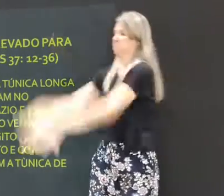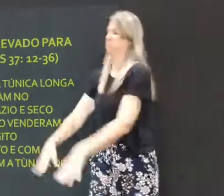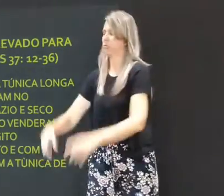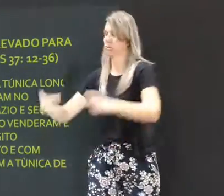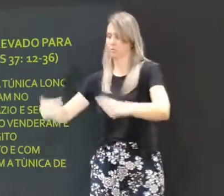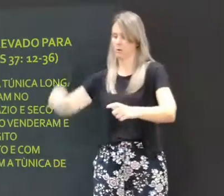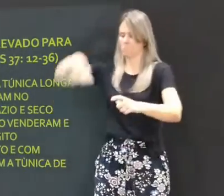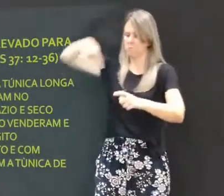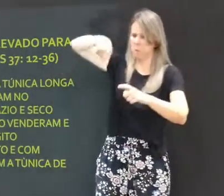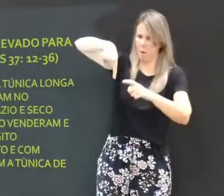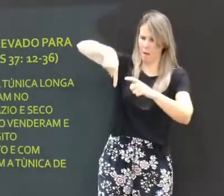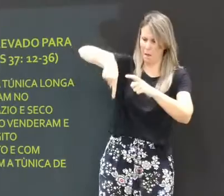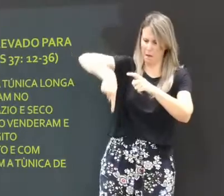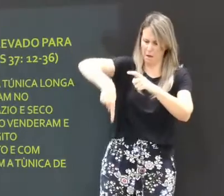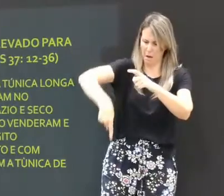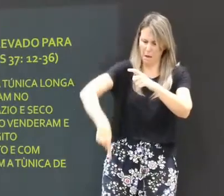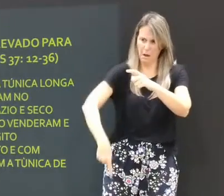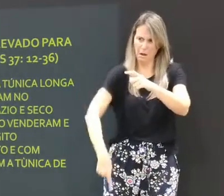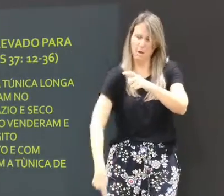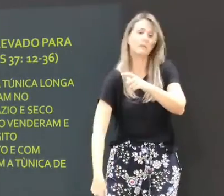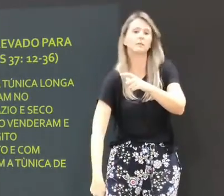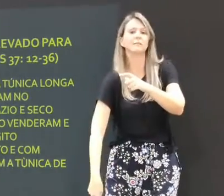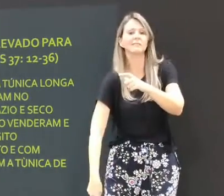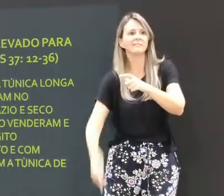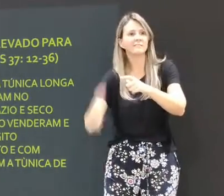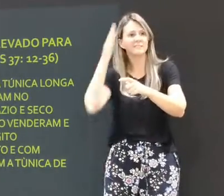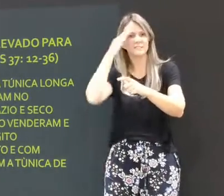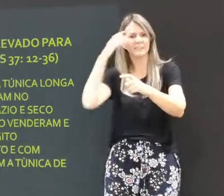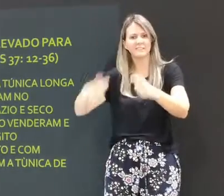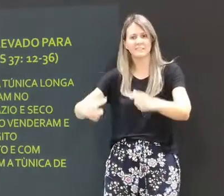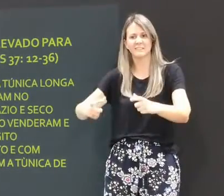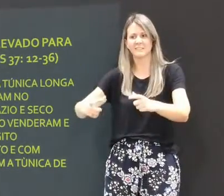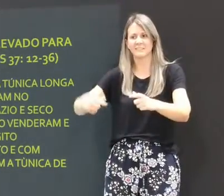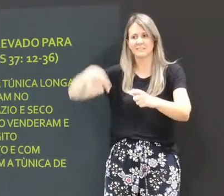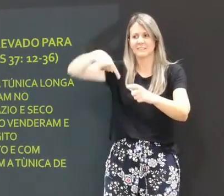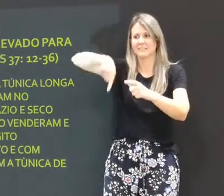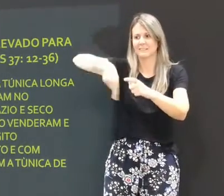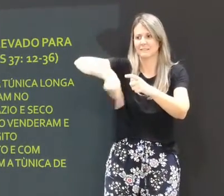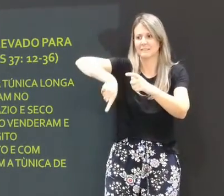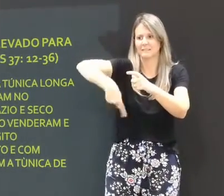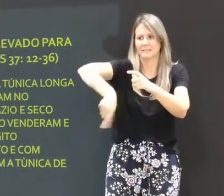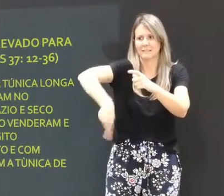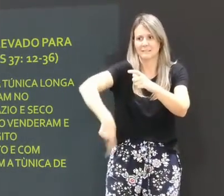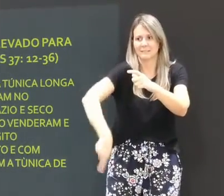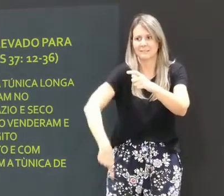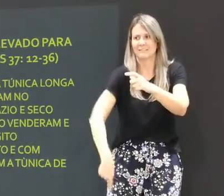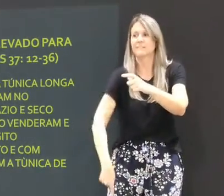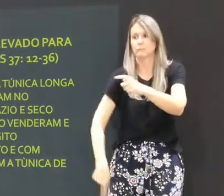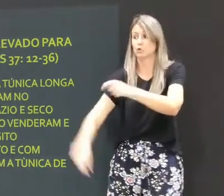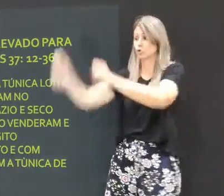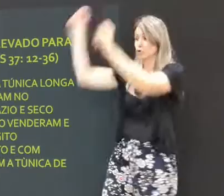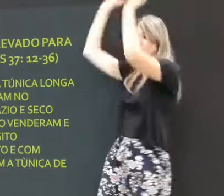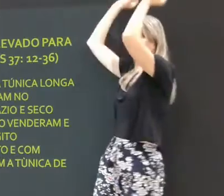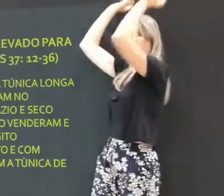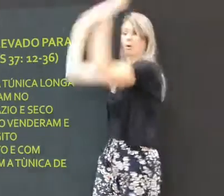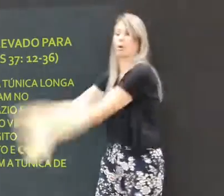né, e jogaram. Pegaram o José e jogaram ele lá num poço. Jogaram o José, tiraram a túnica